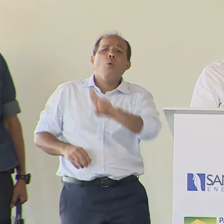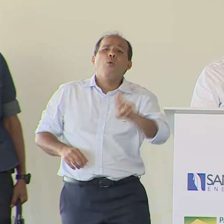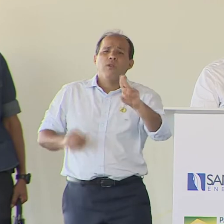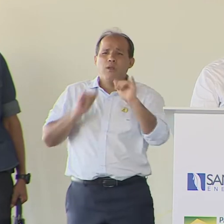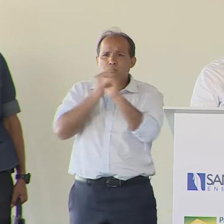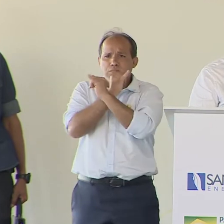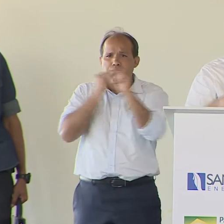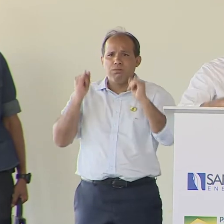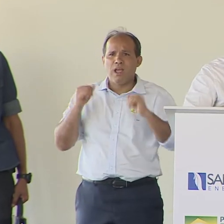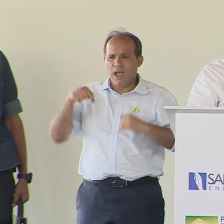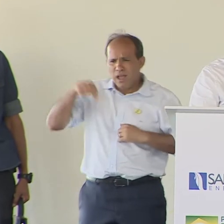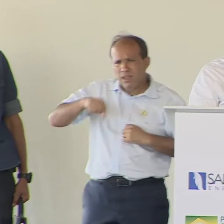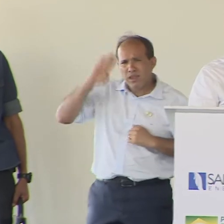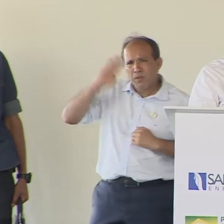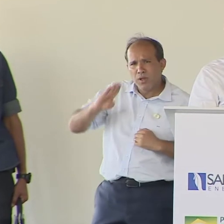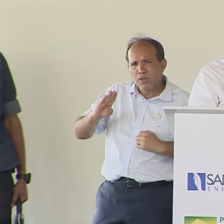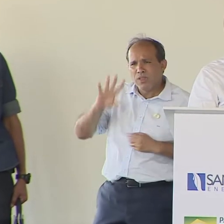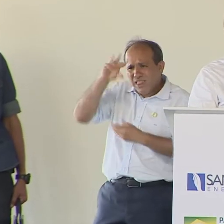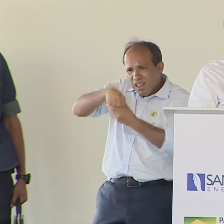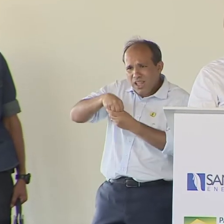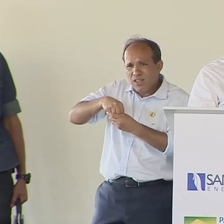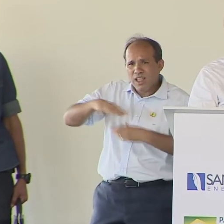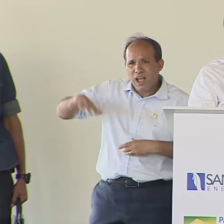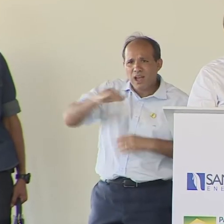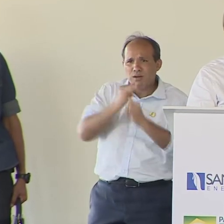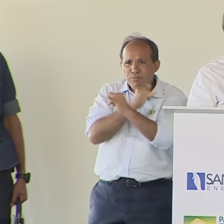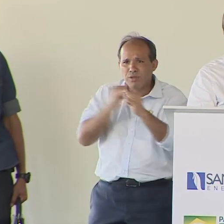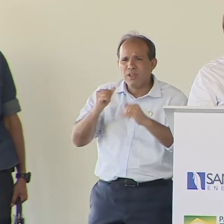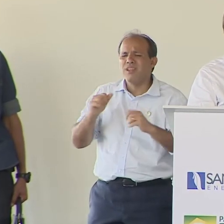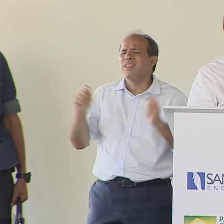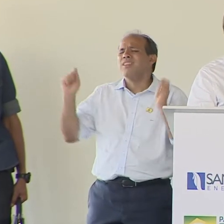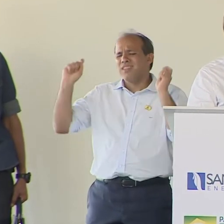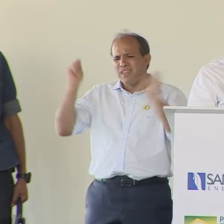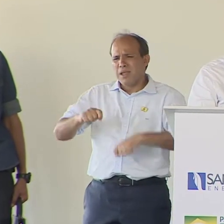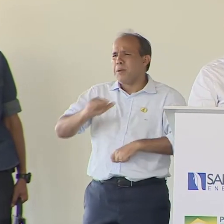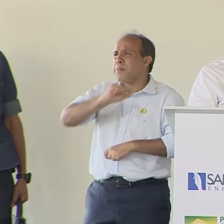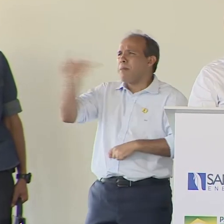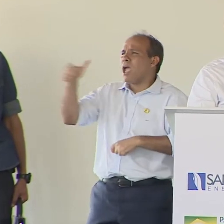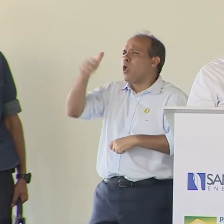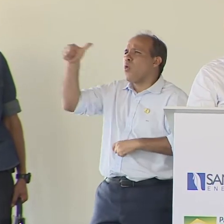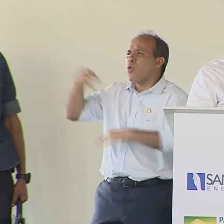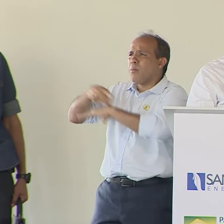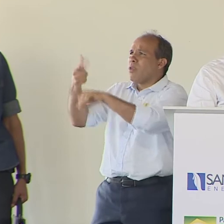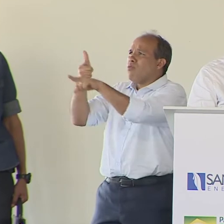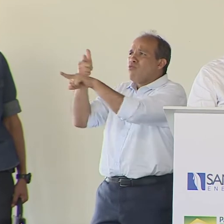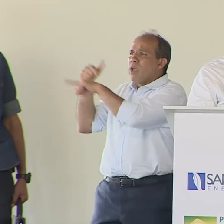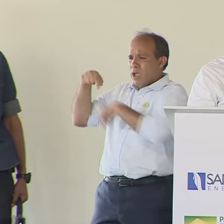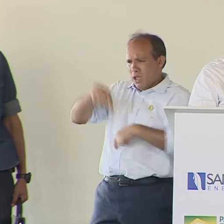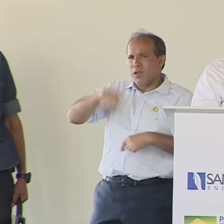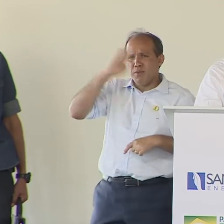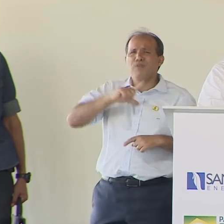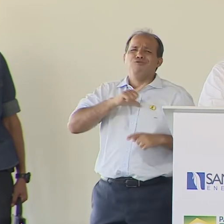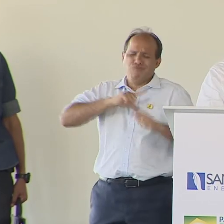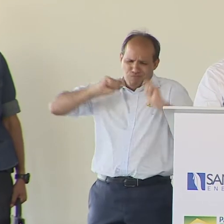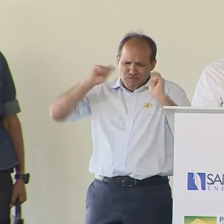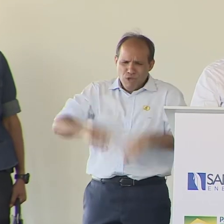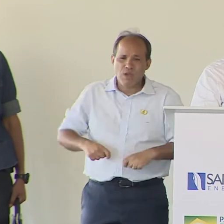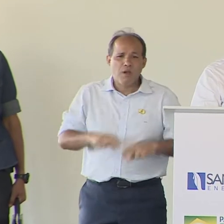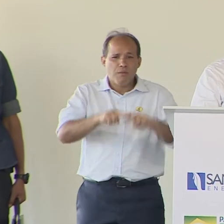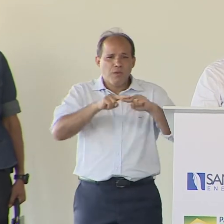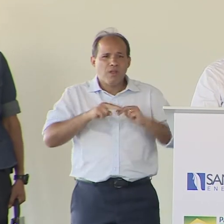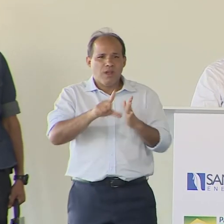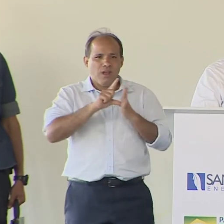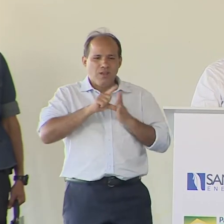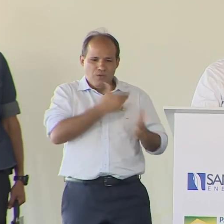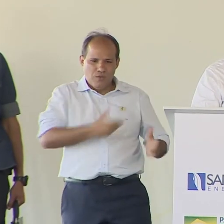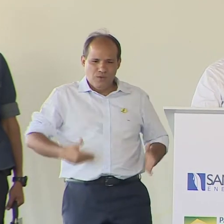Brasil tem nessa área o que os outros países não têm. Por isso, como bem disse o nosso governador, agora há